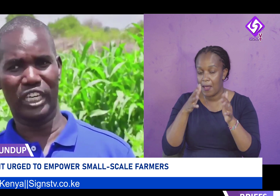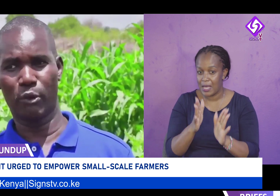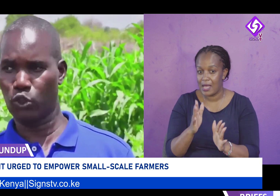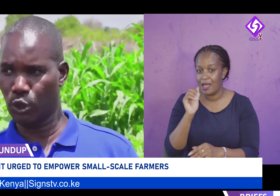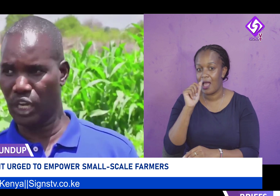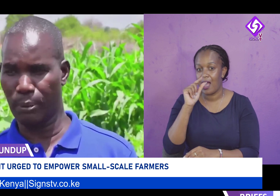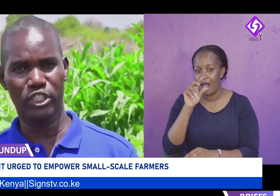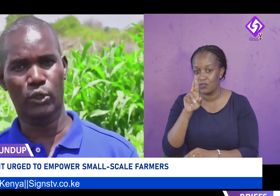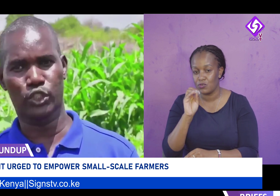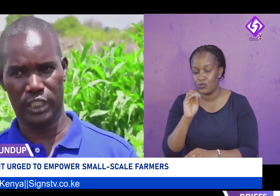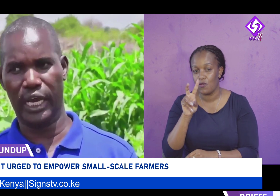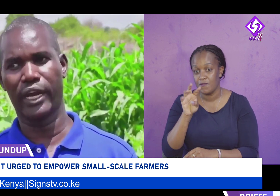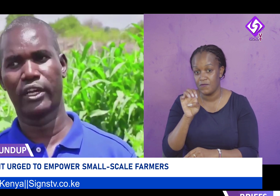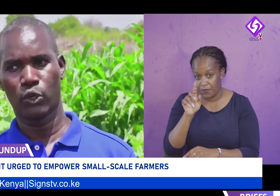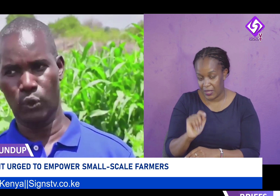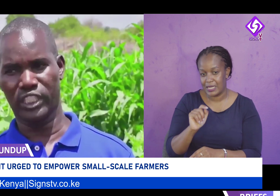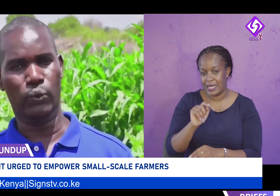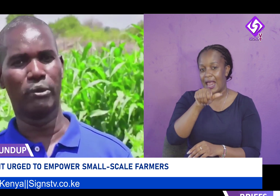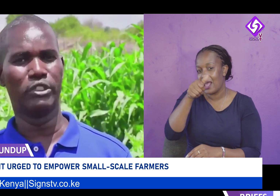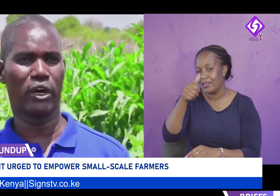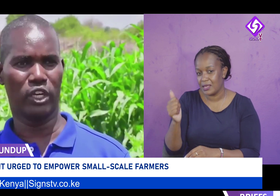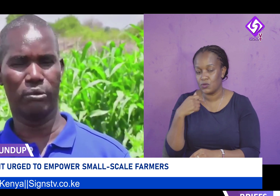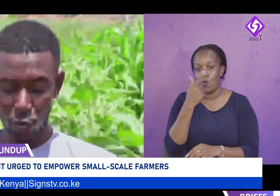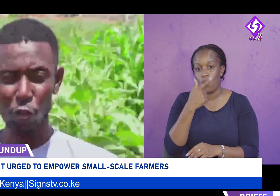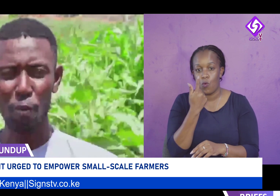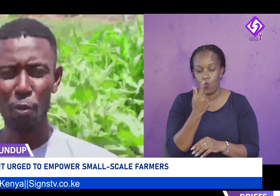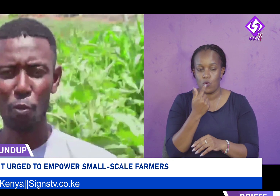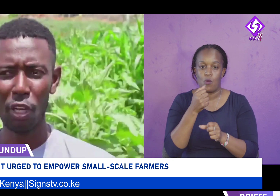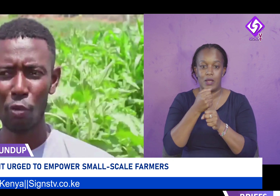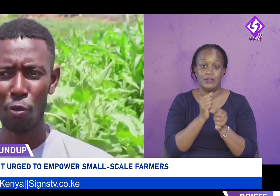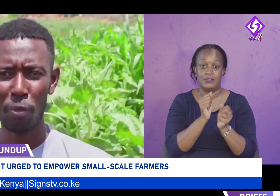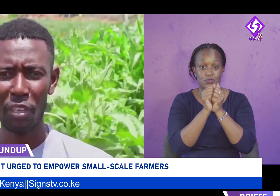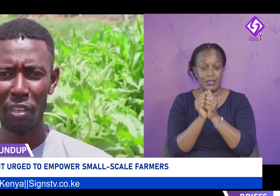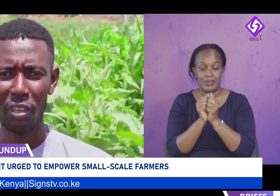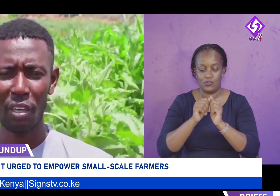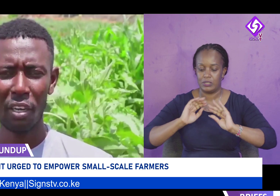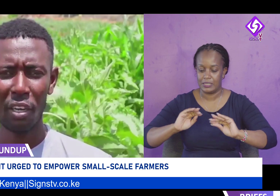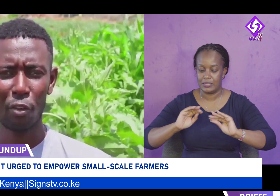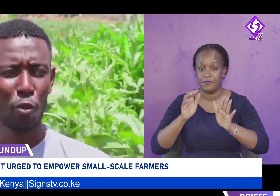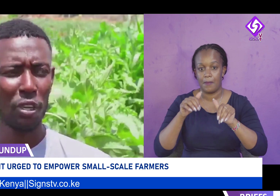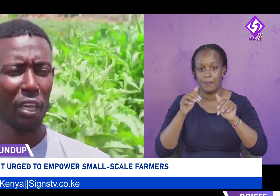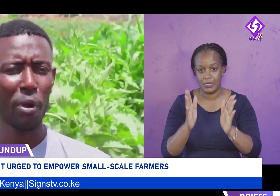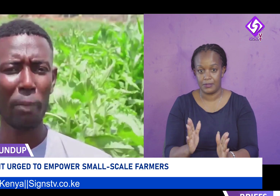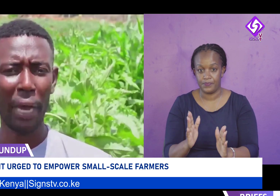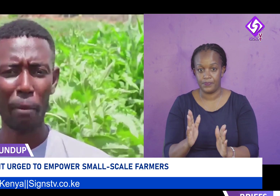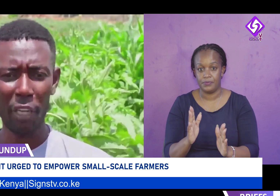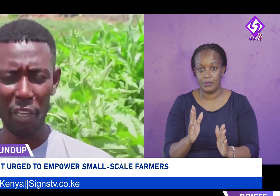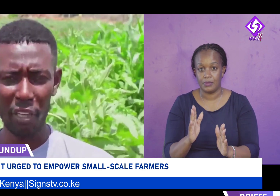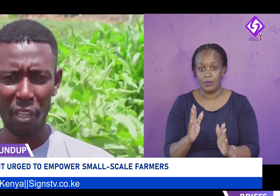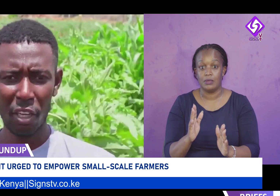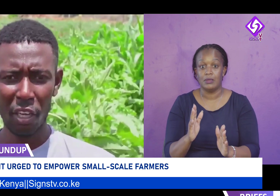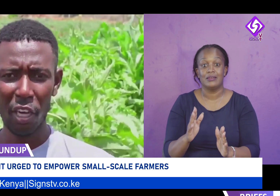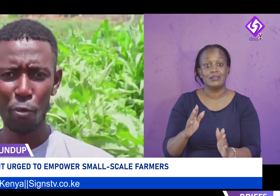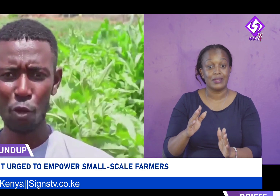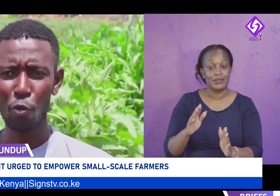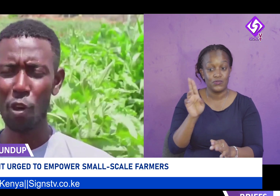ambao tumekuja pamoja kushirikiana kuweza kuelimisha wakulima. Kichukua mtoto mmoja tumsomeshe, inachukua takriban miaka mingi ili mtoto kuja